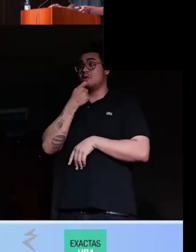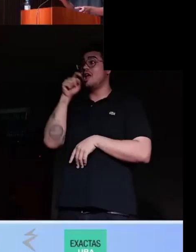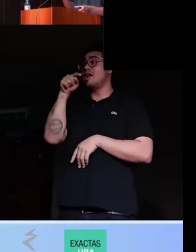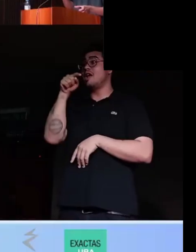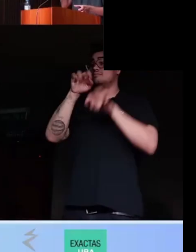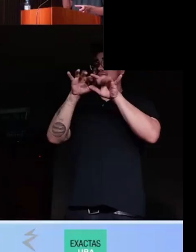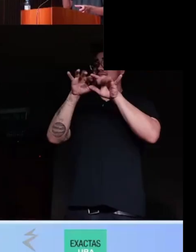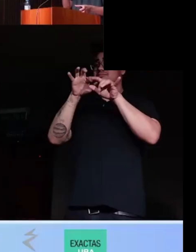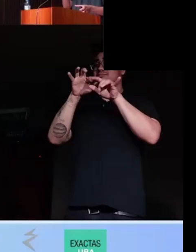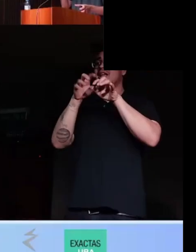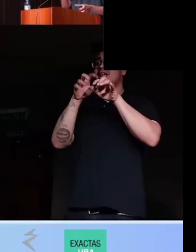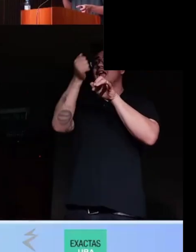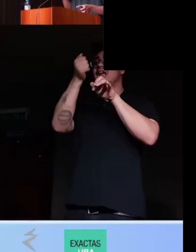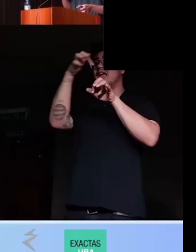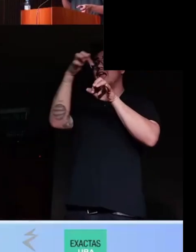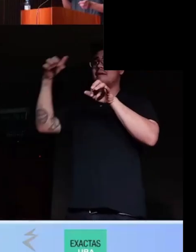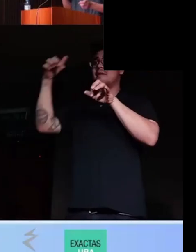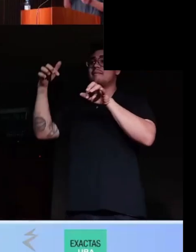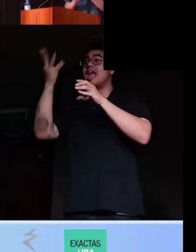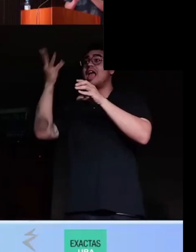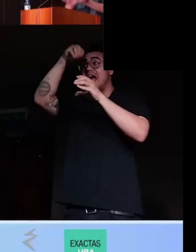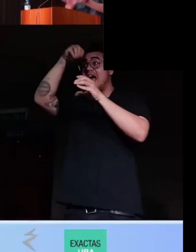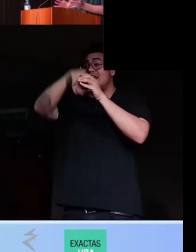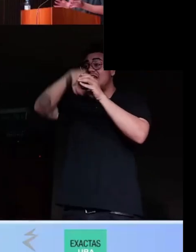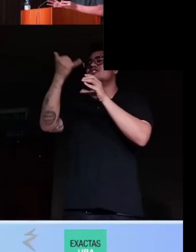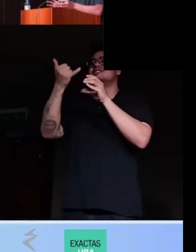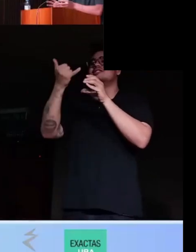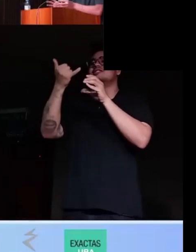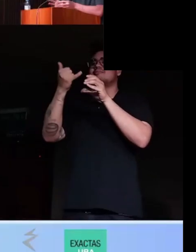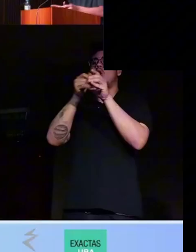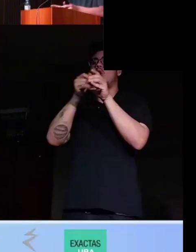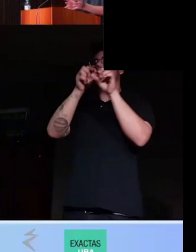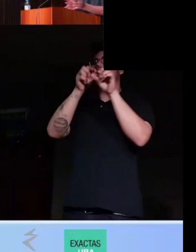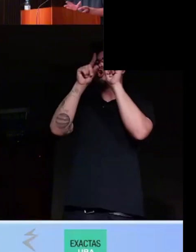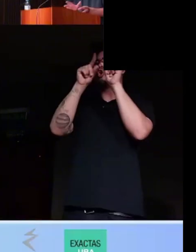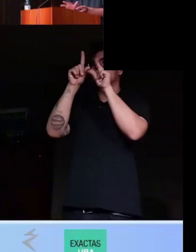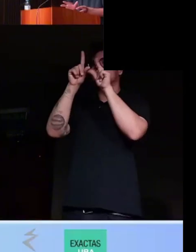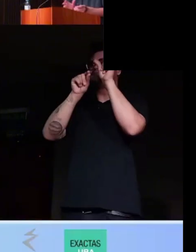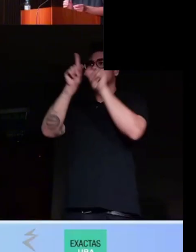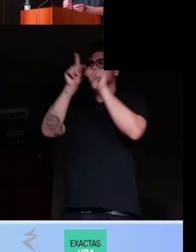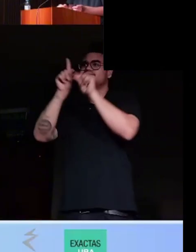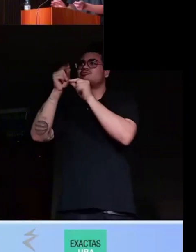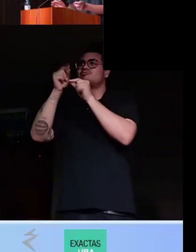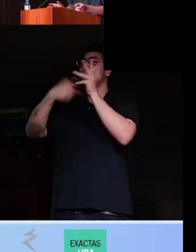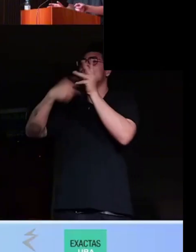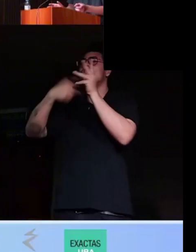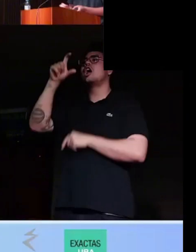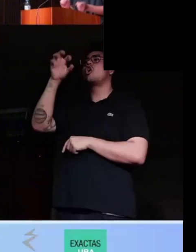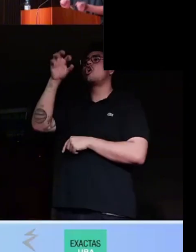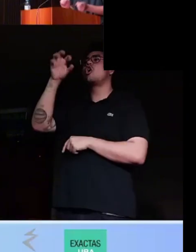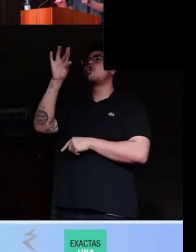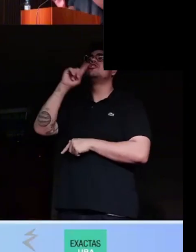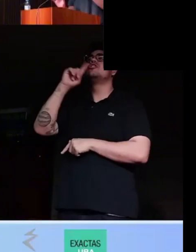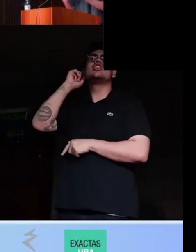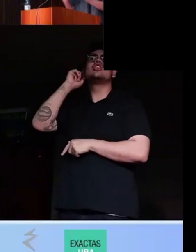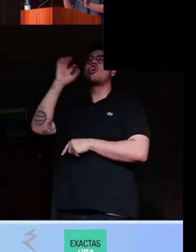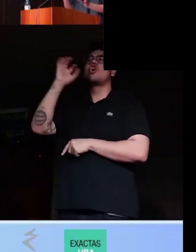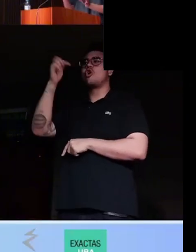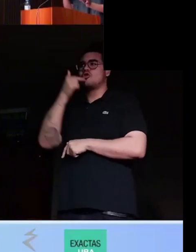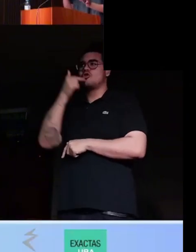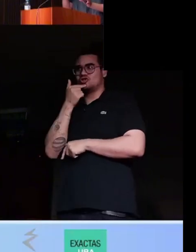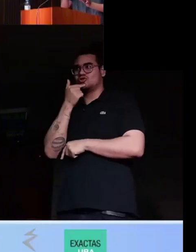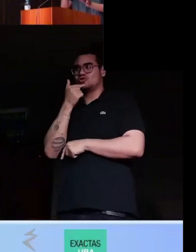tiene 5 códigos, cada uno cumple una función distinta. específica, por